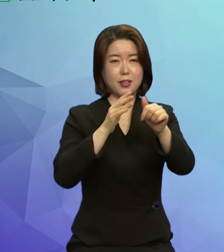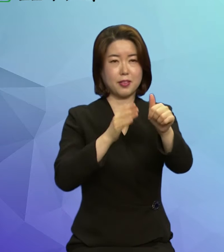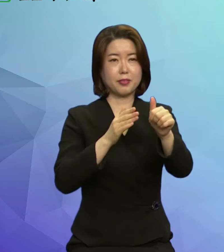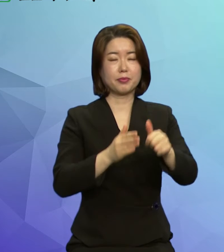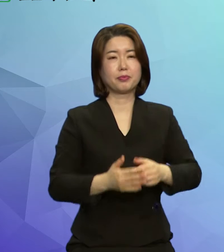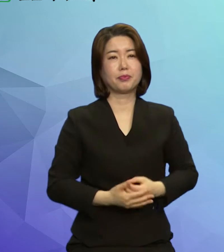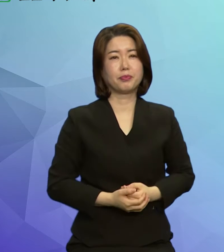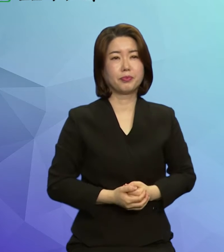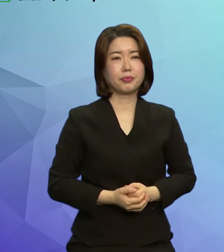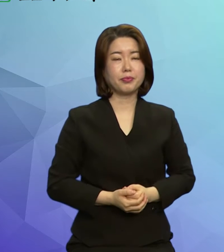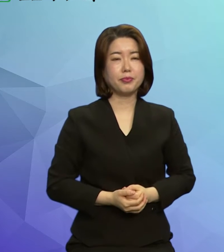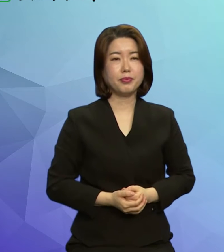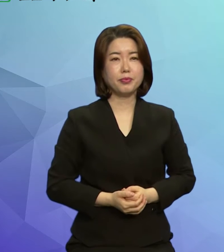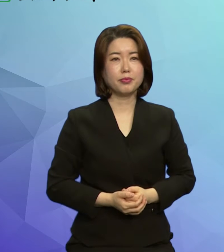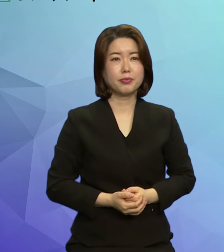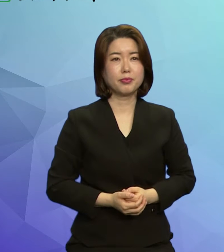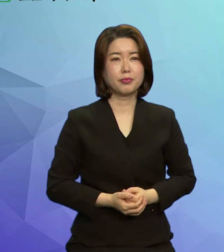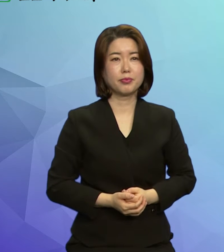앉으시겠습니다.